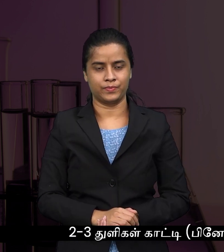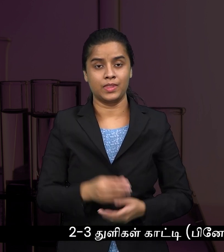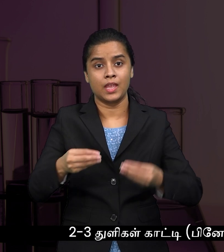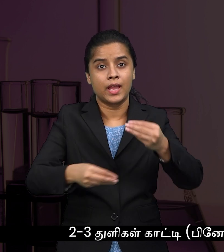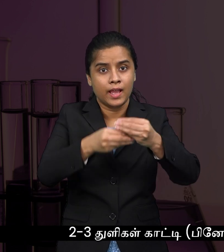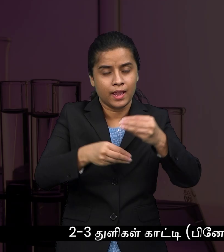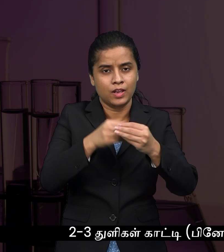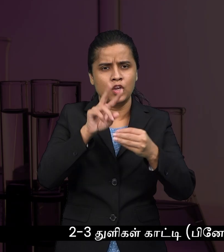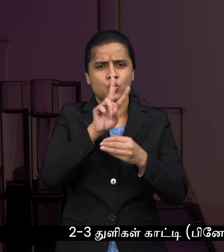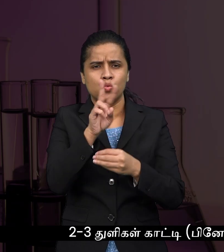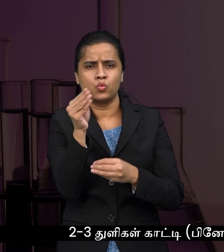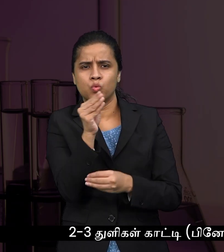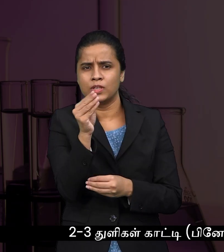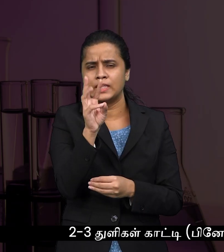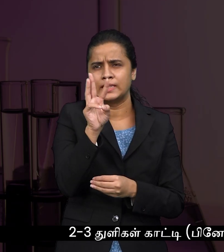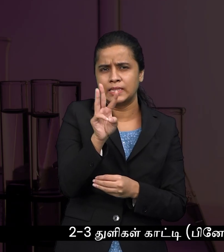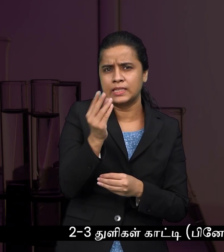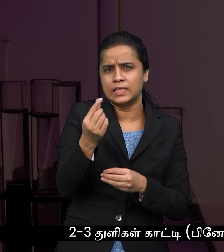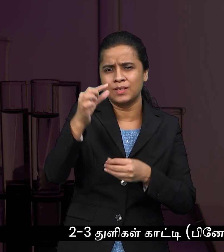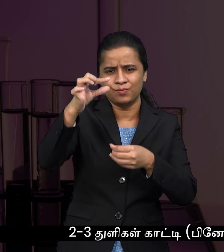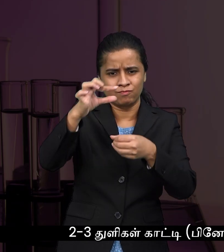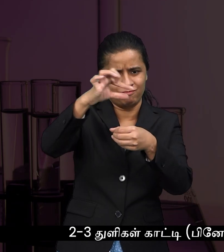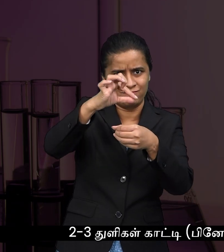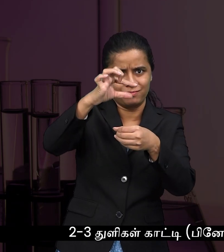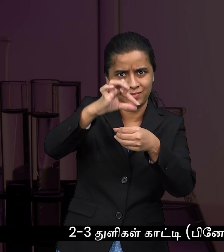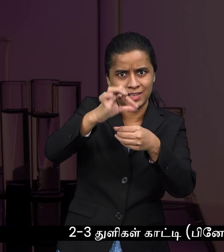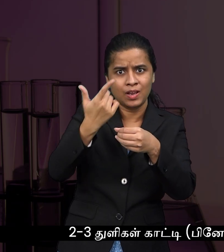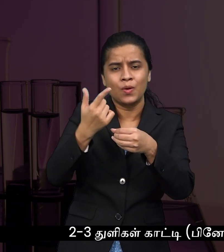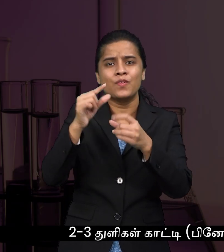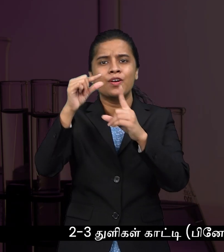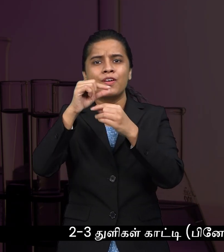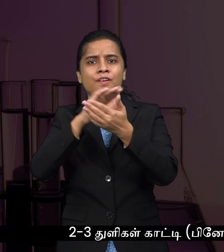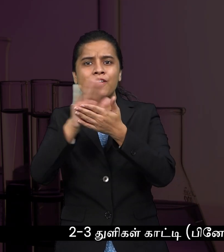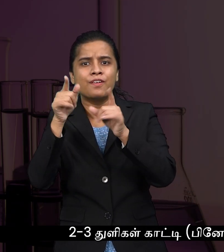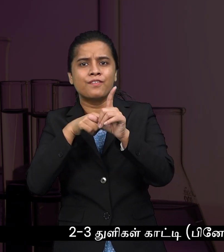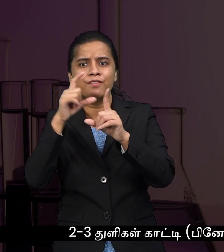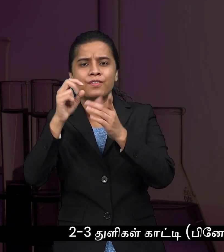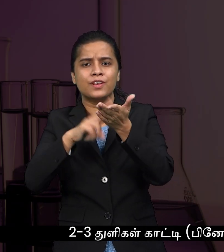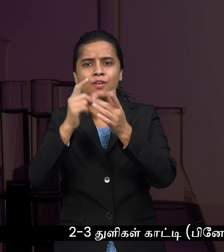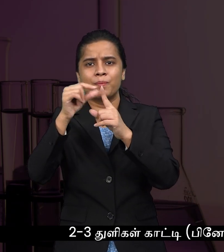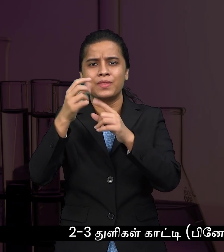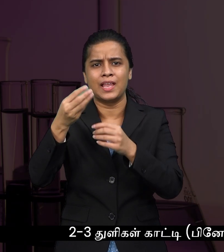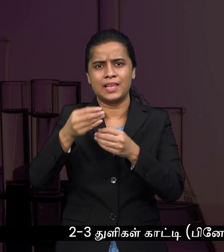2 முதல் 3 துளிகள் காட்டி, அதாவது பினாப்தலின் அமிலத்துடன் சேர்க்கவும்.